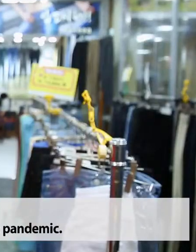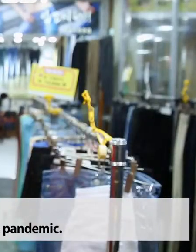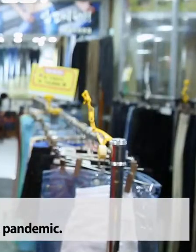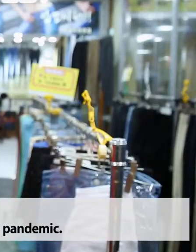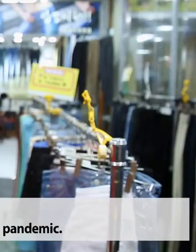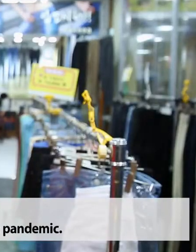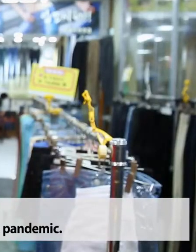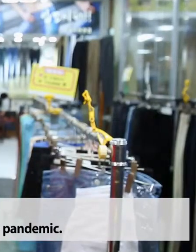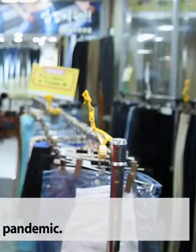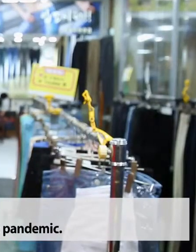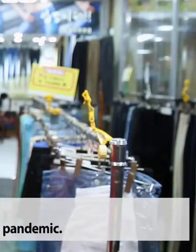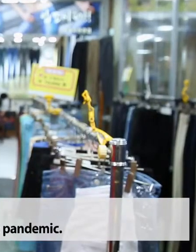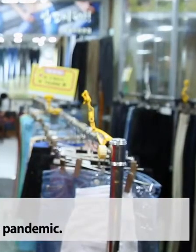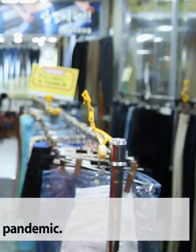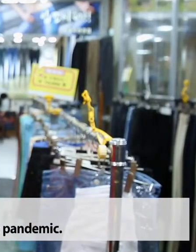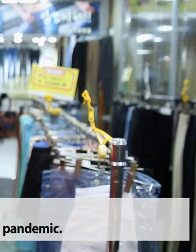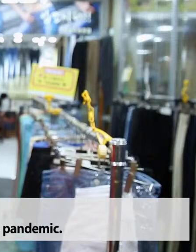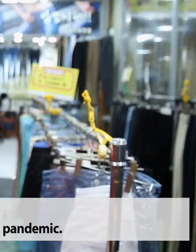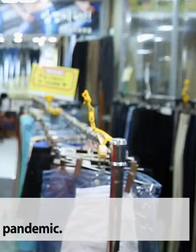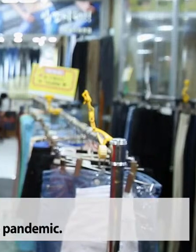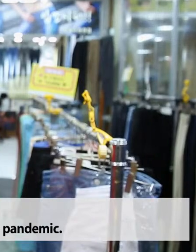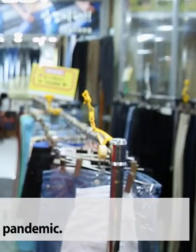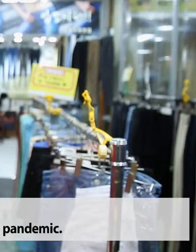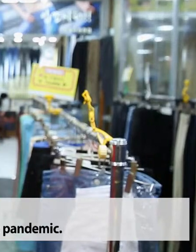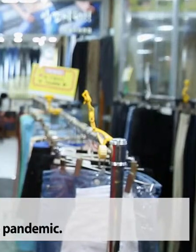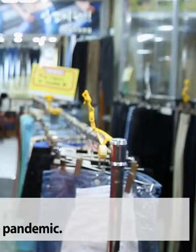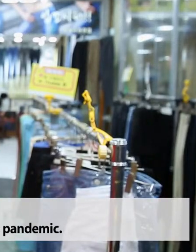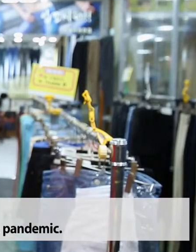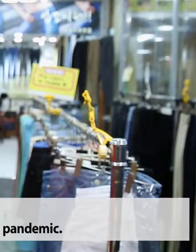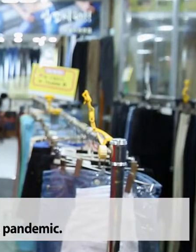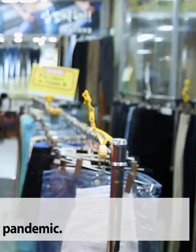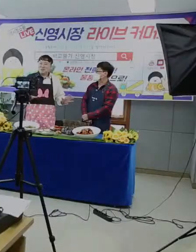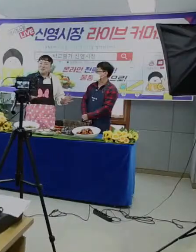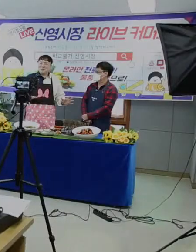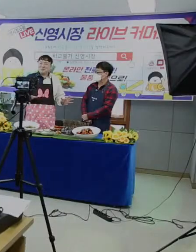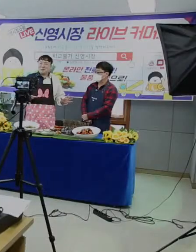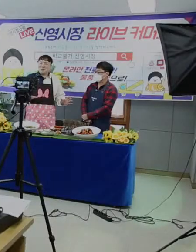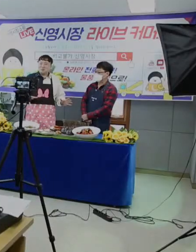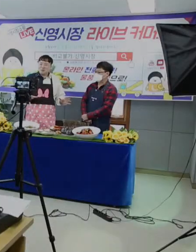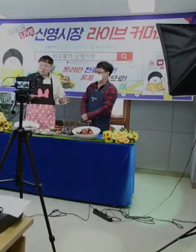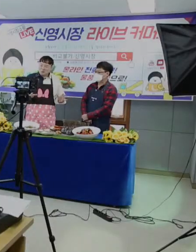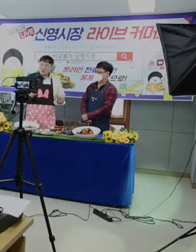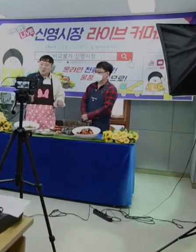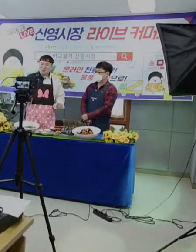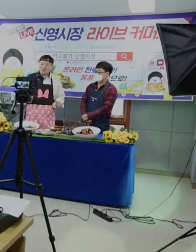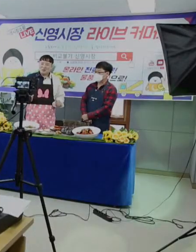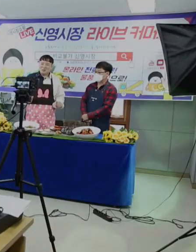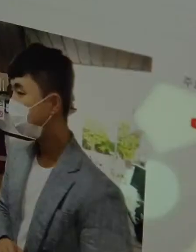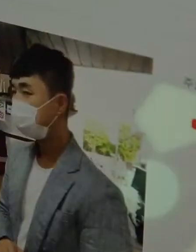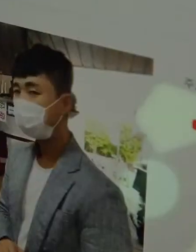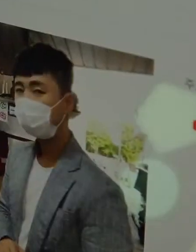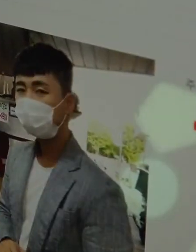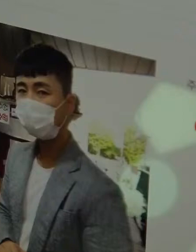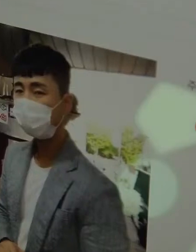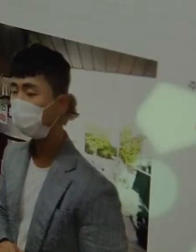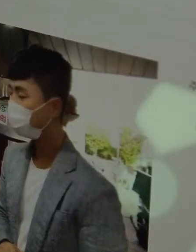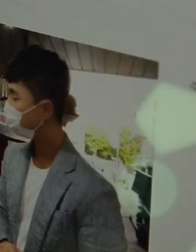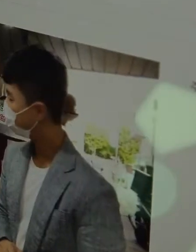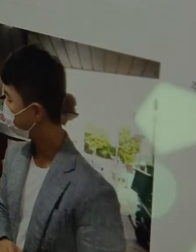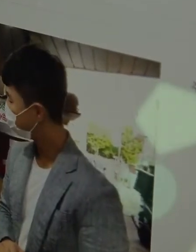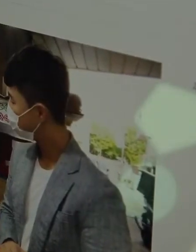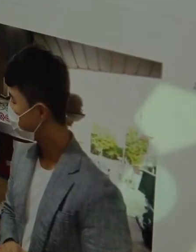대응해서 좀 슬기롭게 코로나를 다 이겨냈으면 하는 바람입니다. In the face of an unprecedented